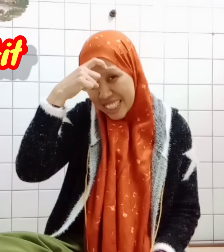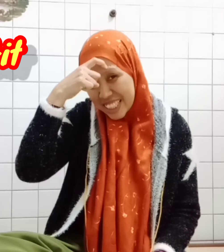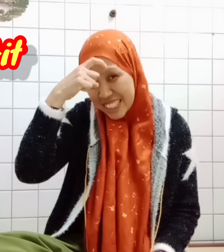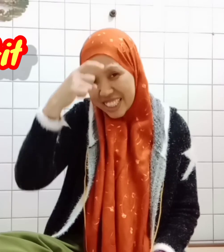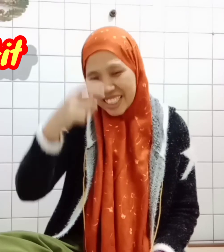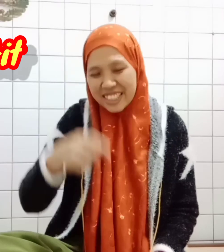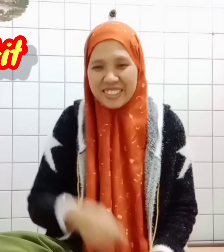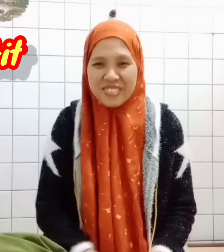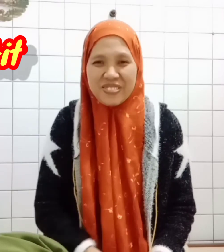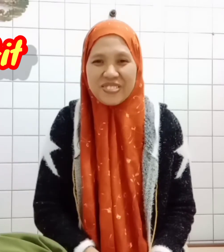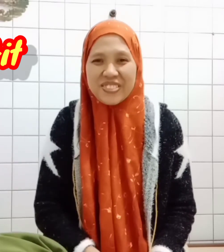Sakit.